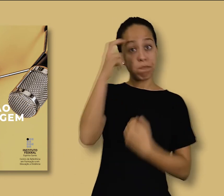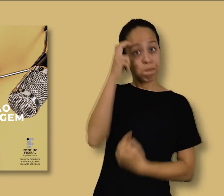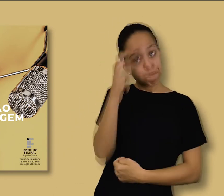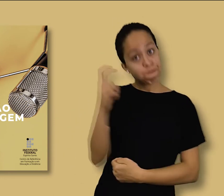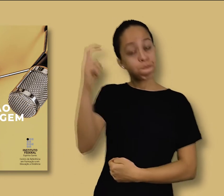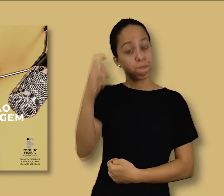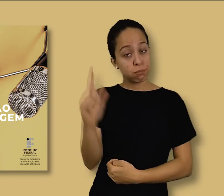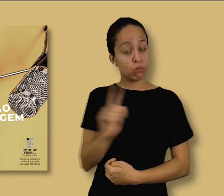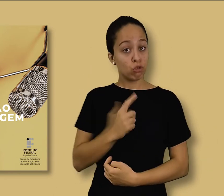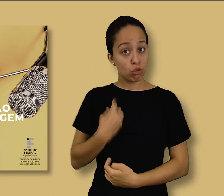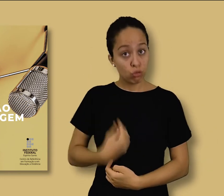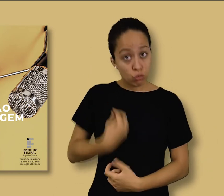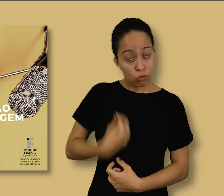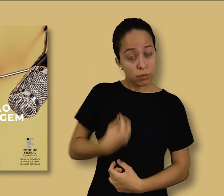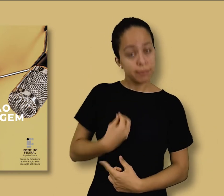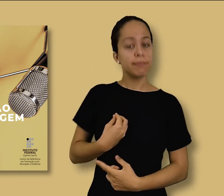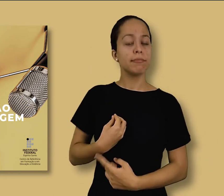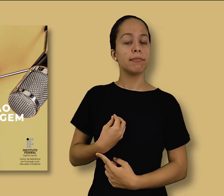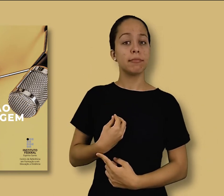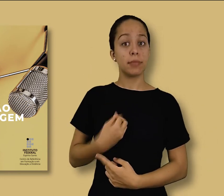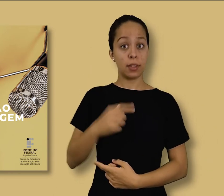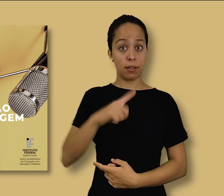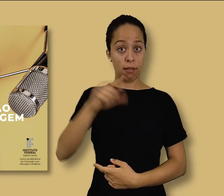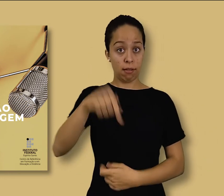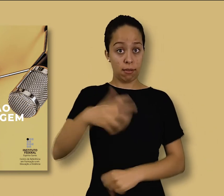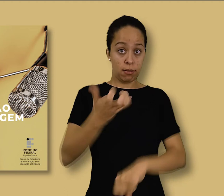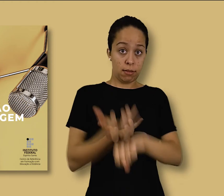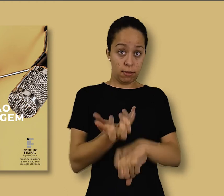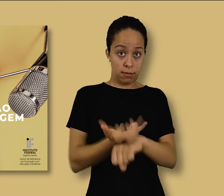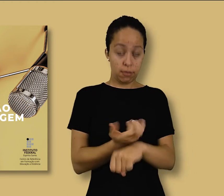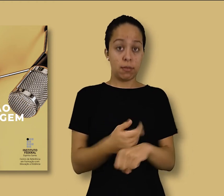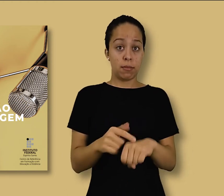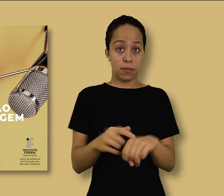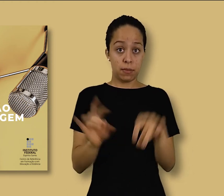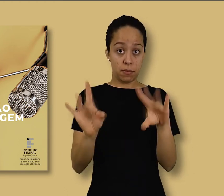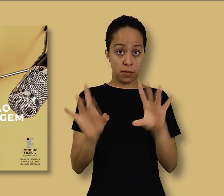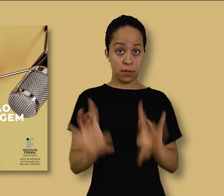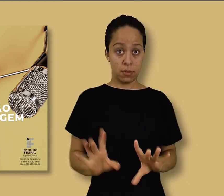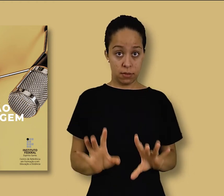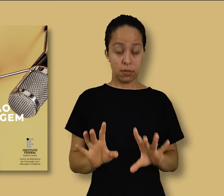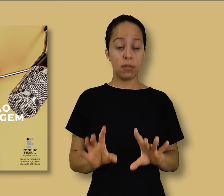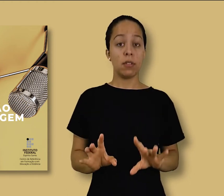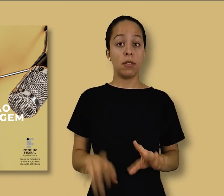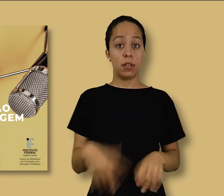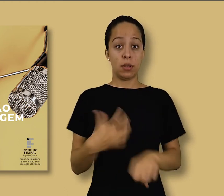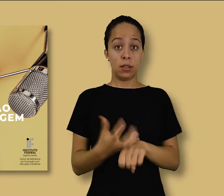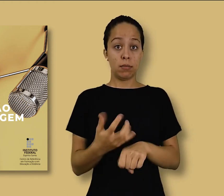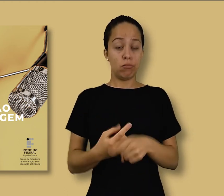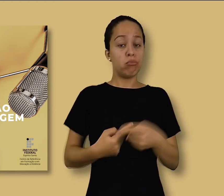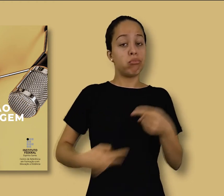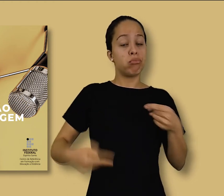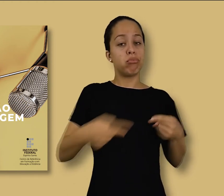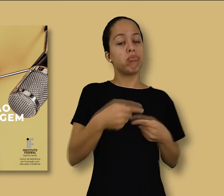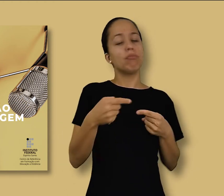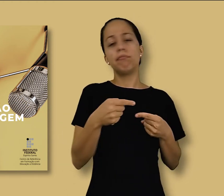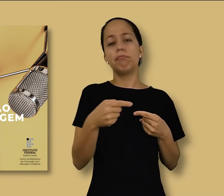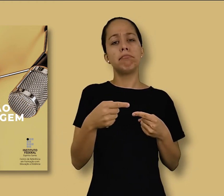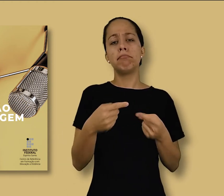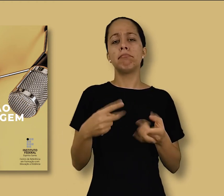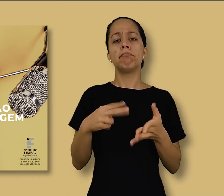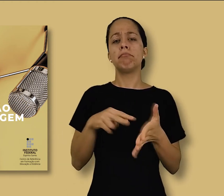deficiência com transtornos globais do desenvolvimento ou Com altas habilidades ou superdotação neto disciplina